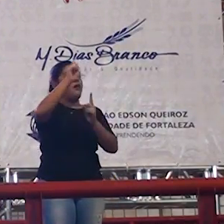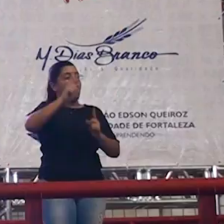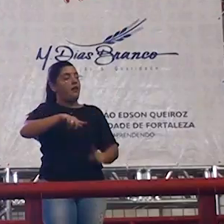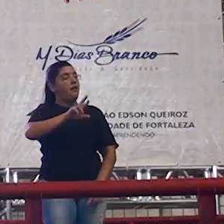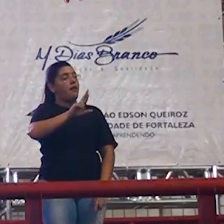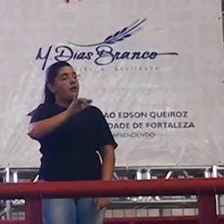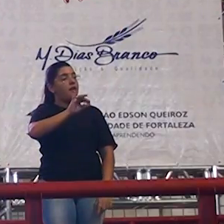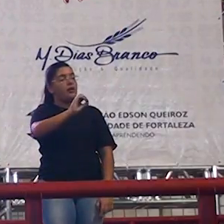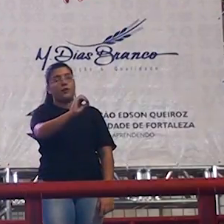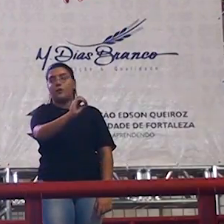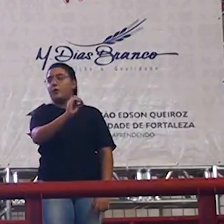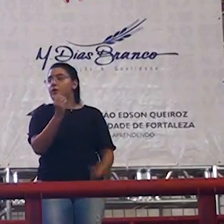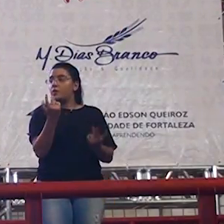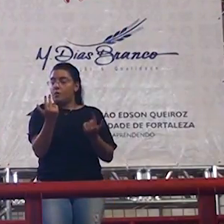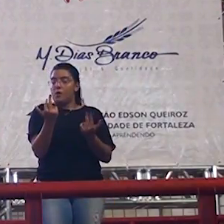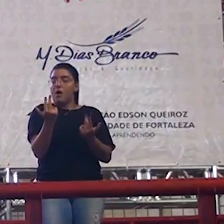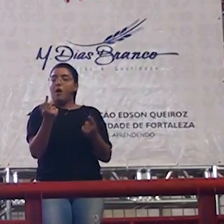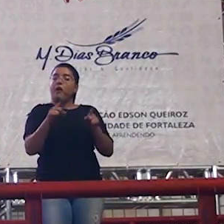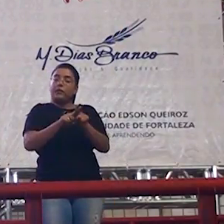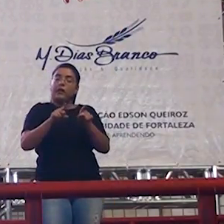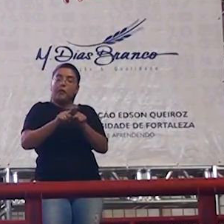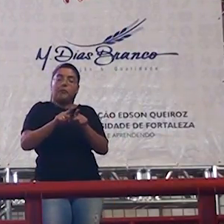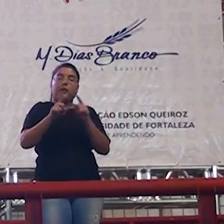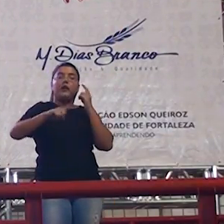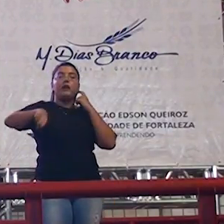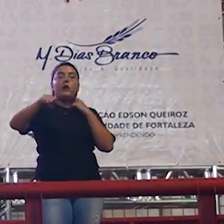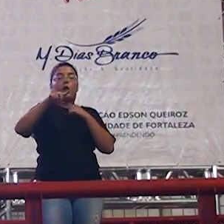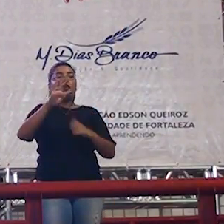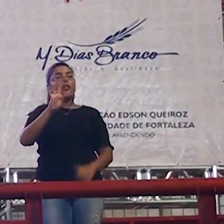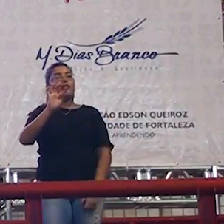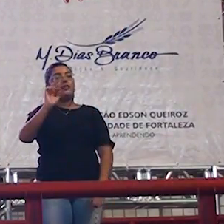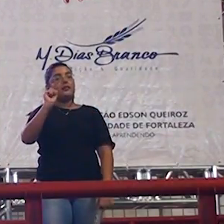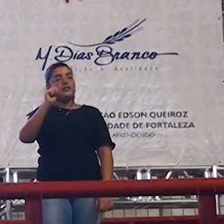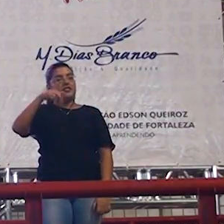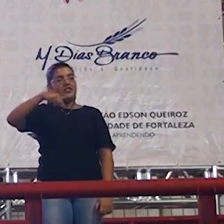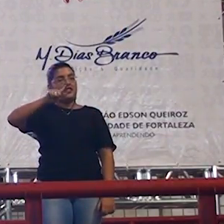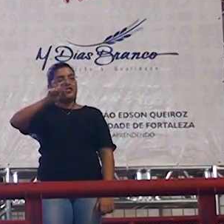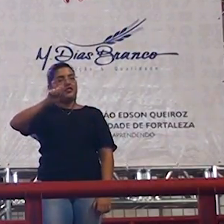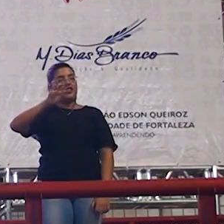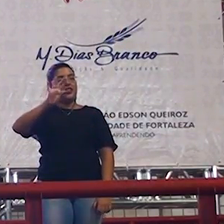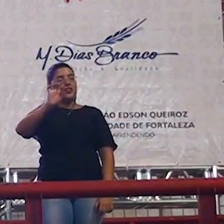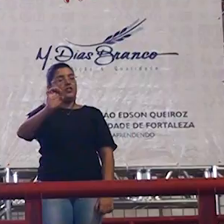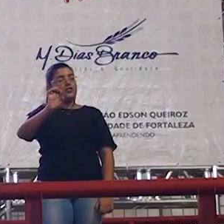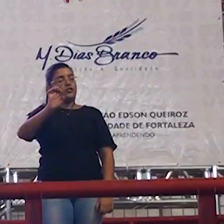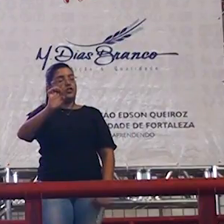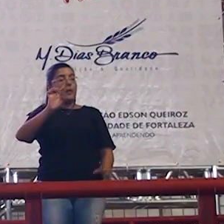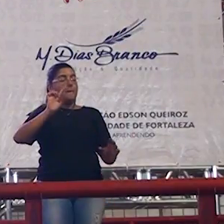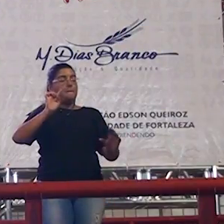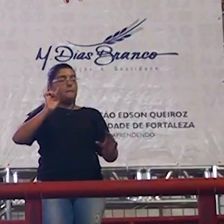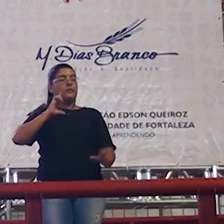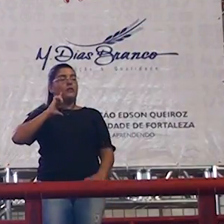têm raios iguais. E também elas são tangenciais no ponto O.